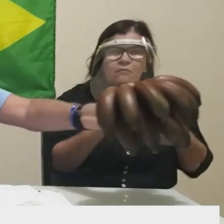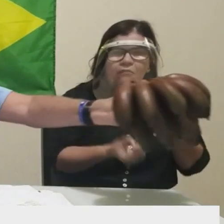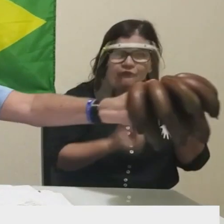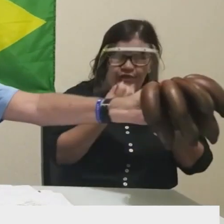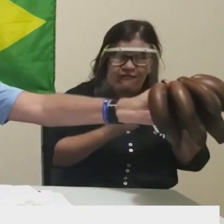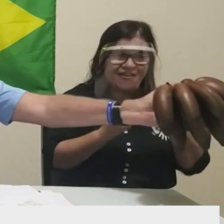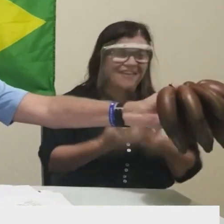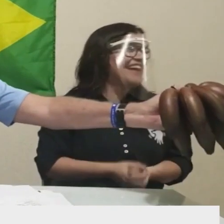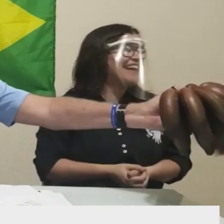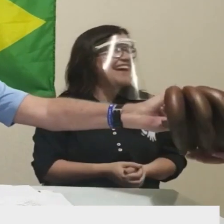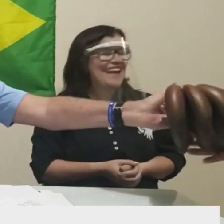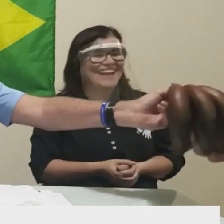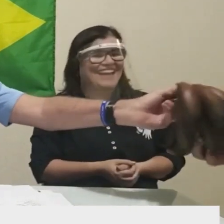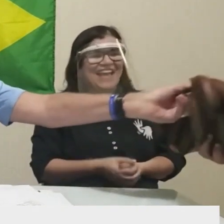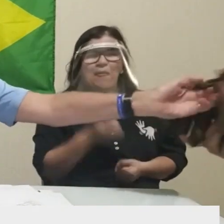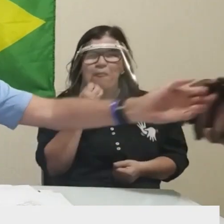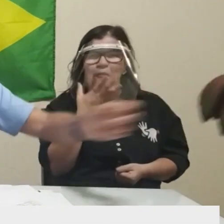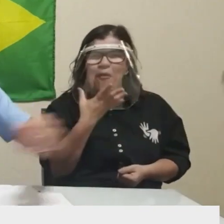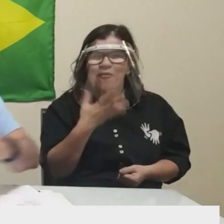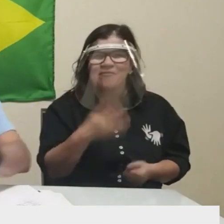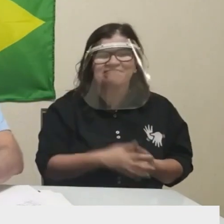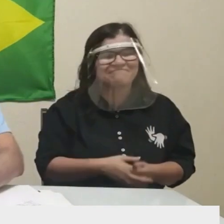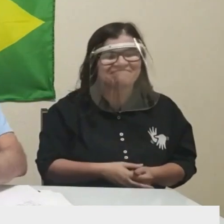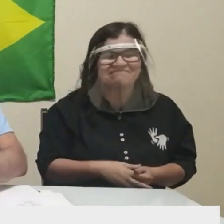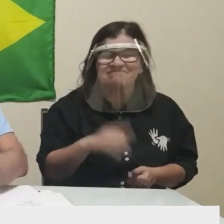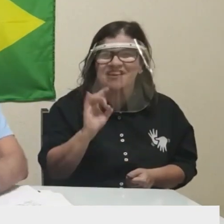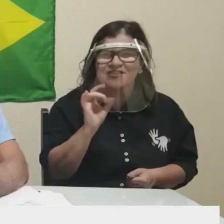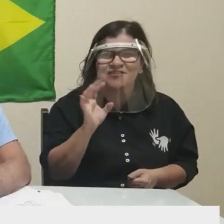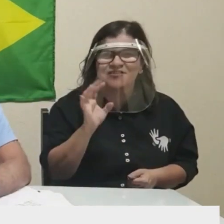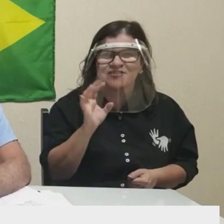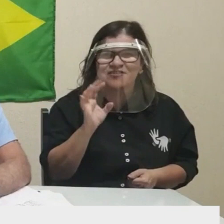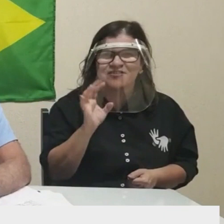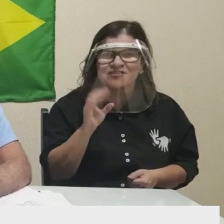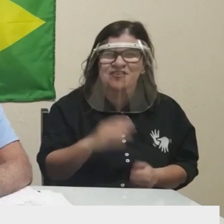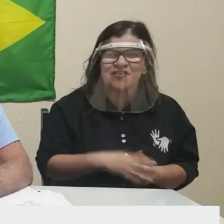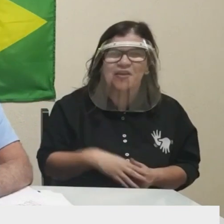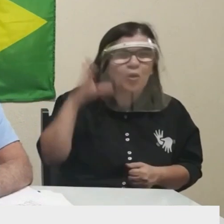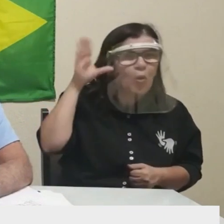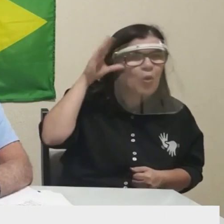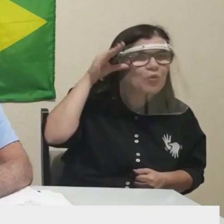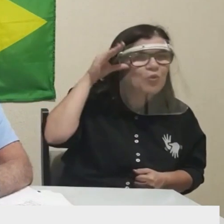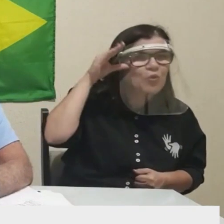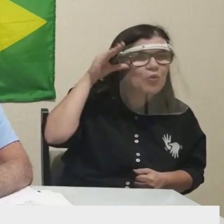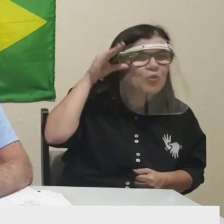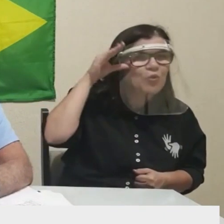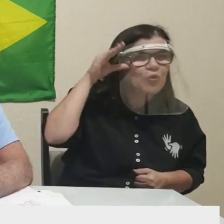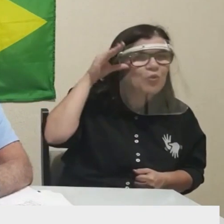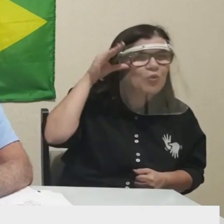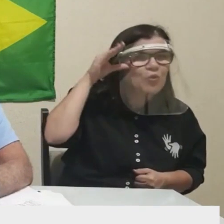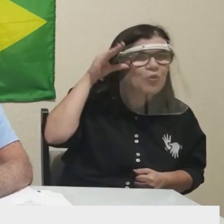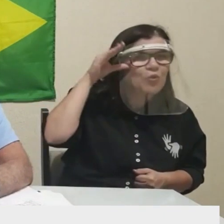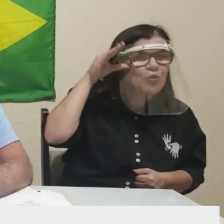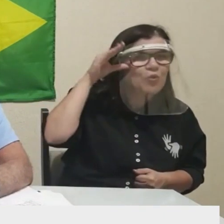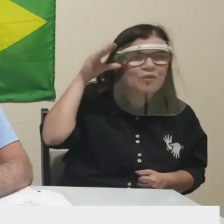o capa da peste, pega aí. Curiosidade apenas. Em 2014, eu era deputado.